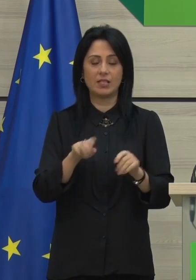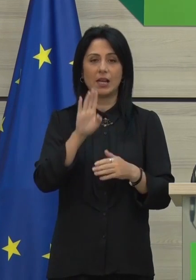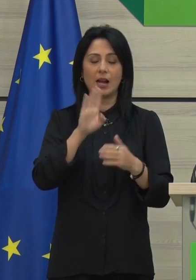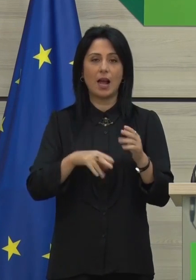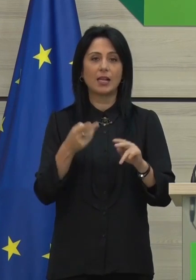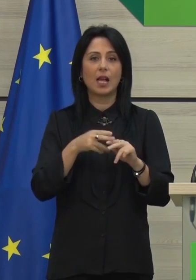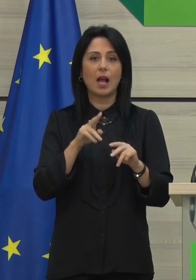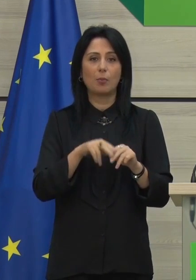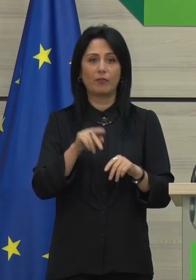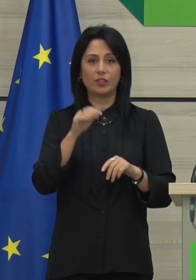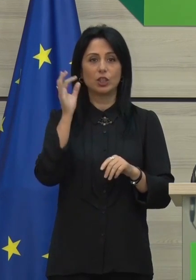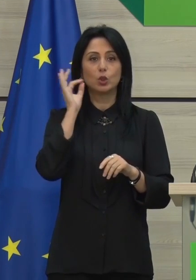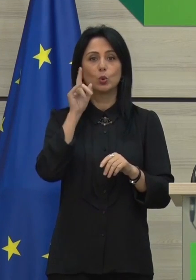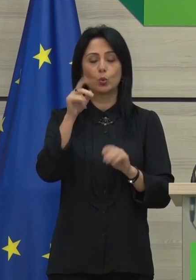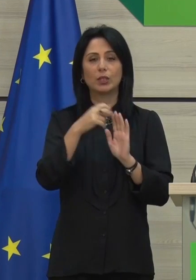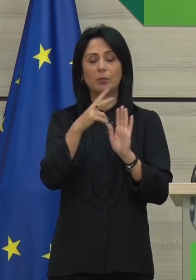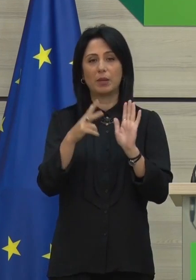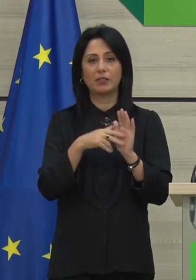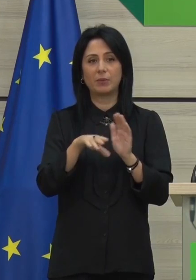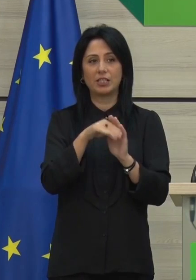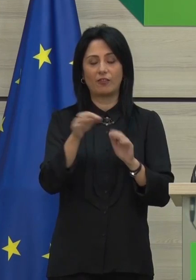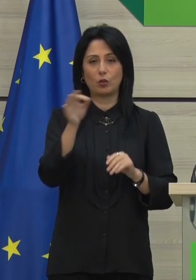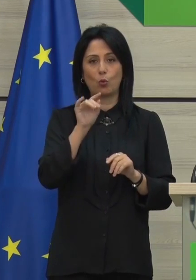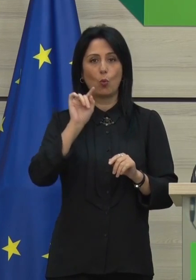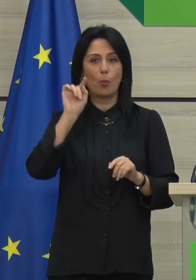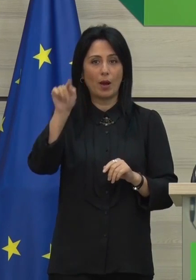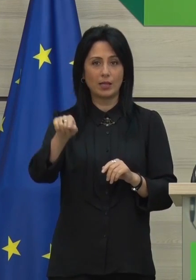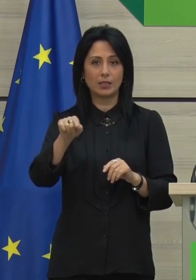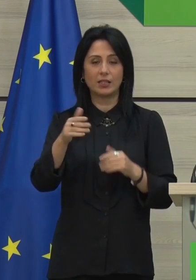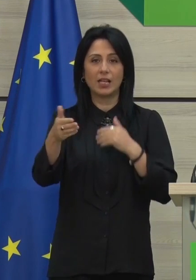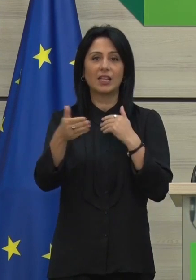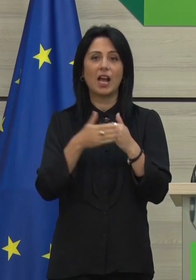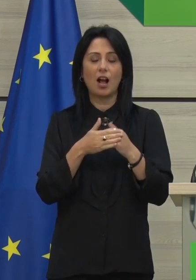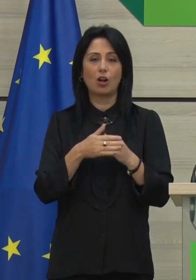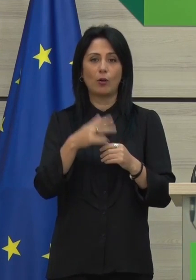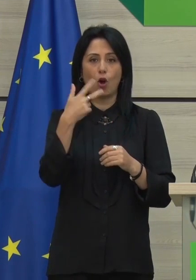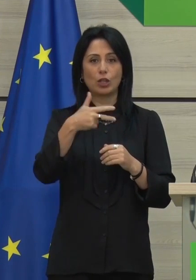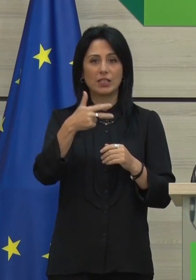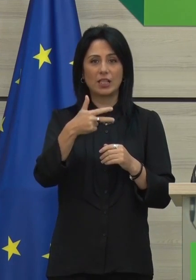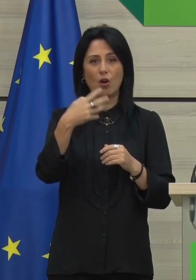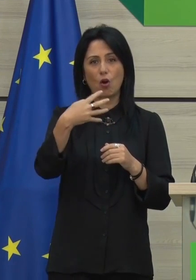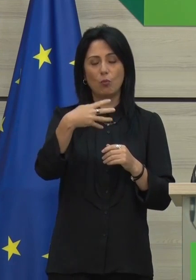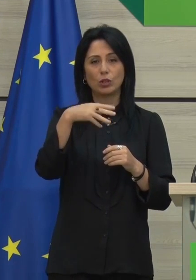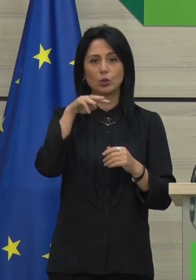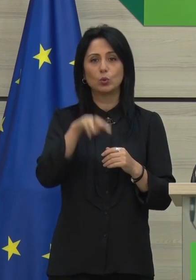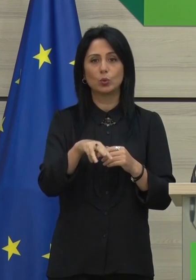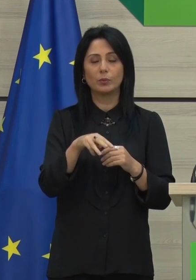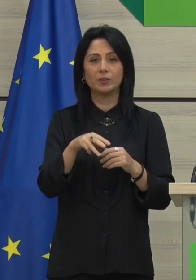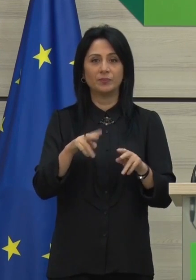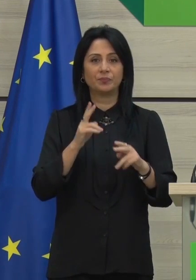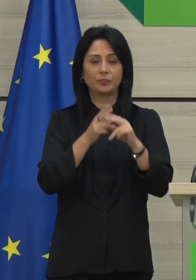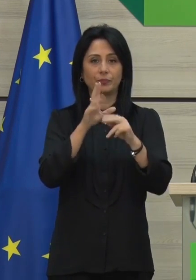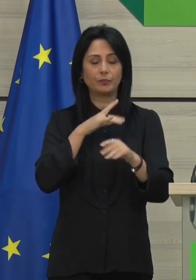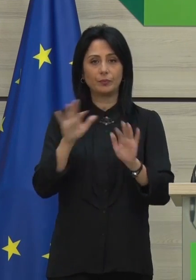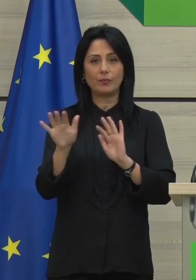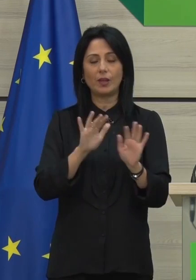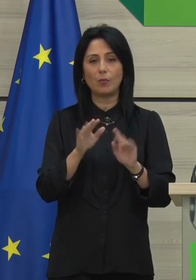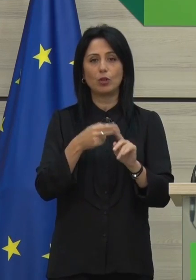გარდა ამისა, ზუგდიდის 18 საარჩევნო უბანზე დაახლოებით 30-40 წუთით შეფერხდა